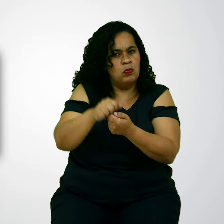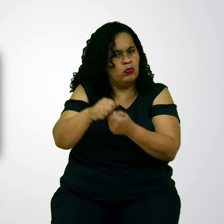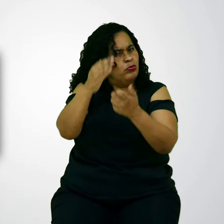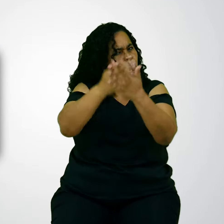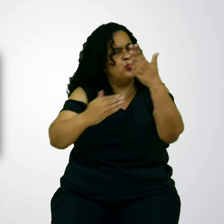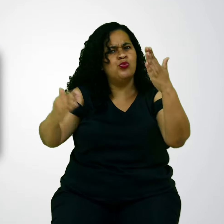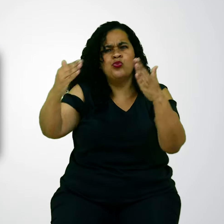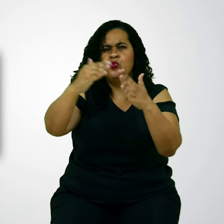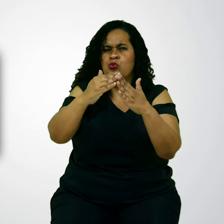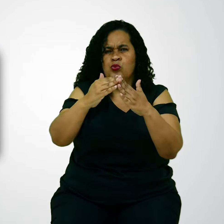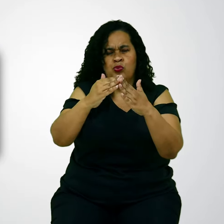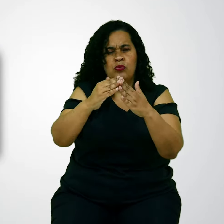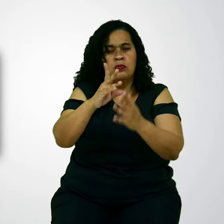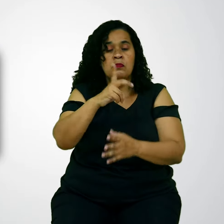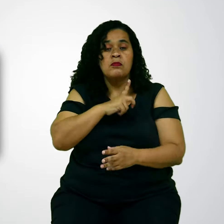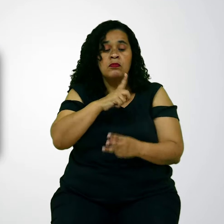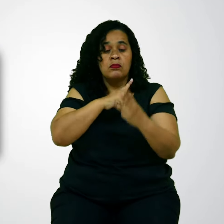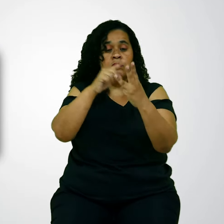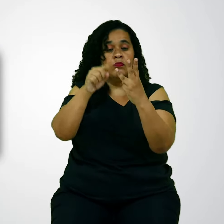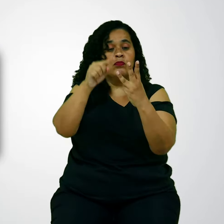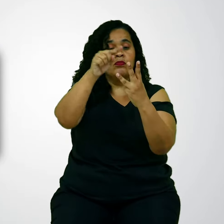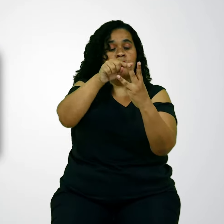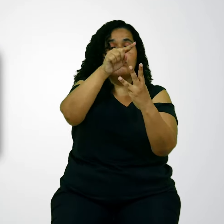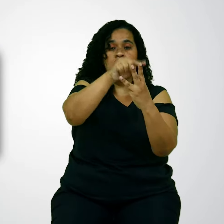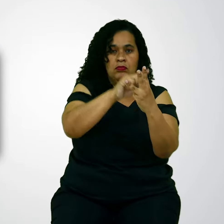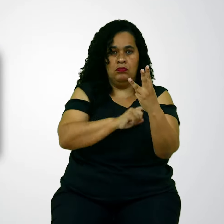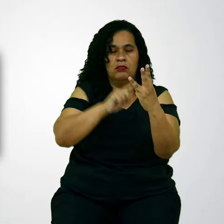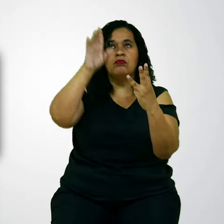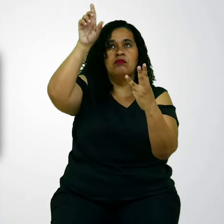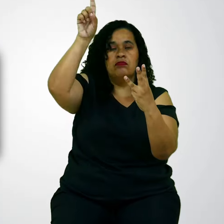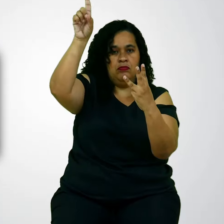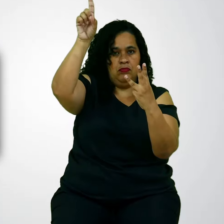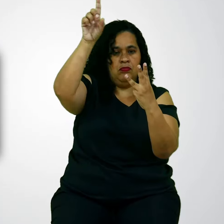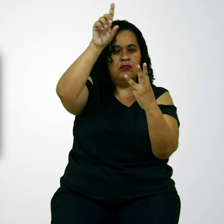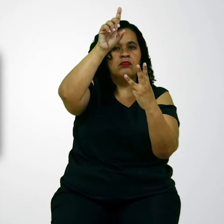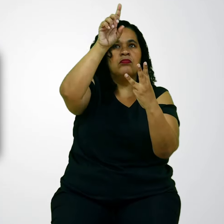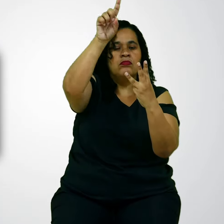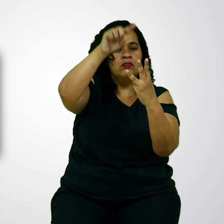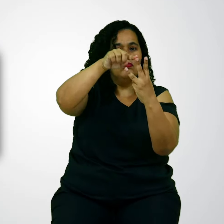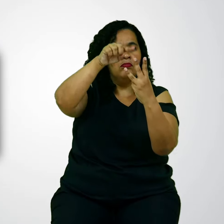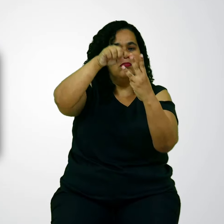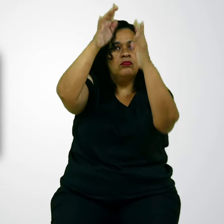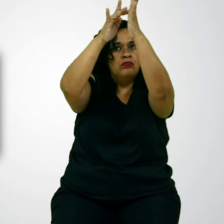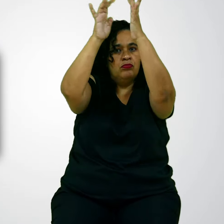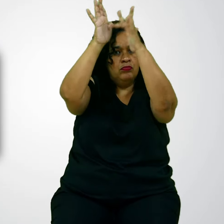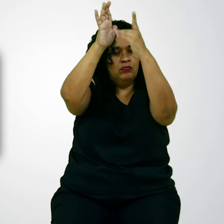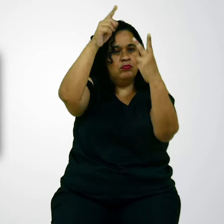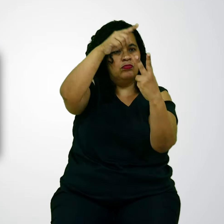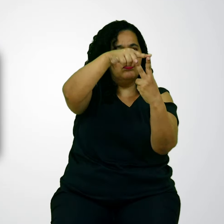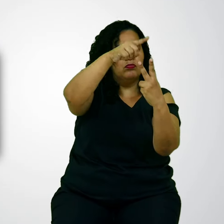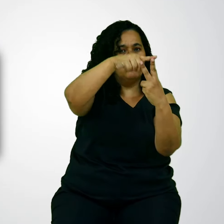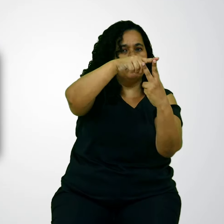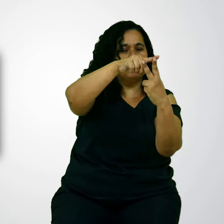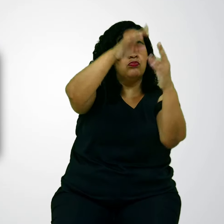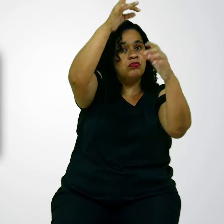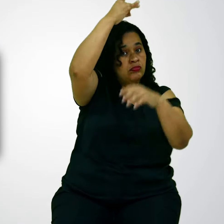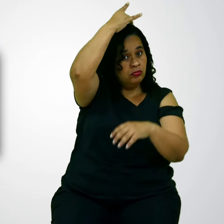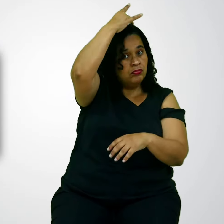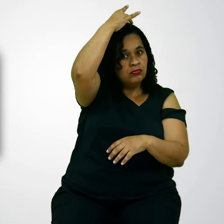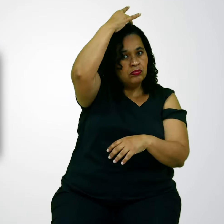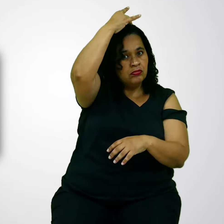governo de Deus. Só que, em Gênesis capítulo 3, a gente deu o grito de